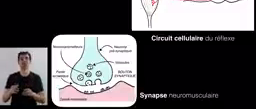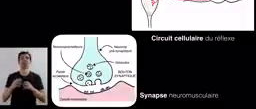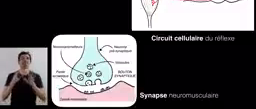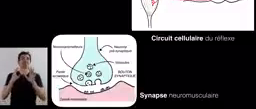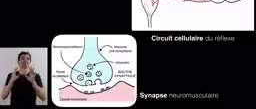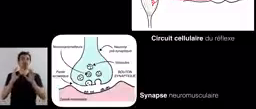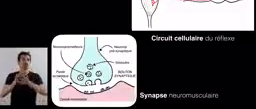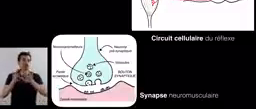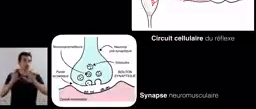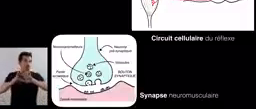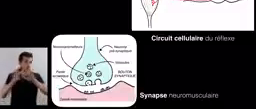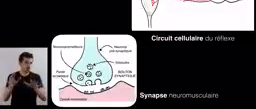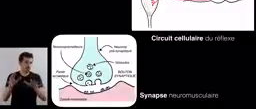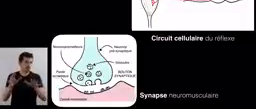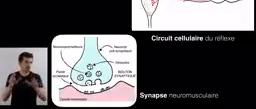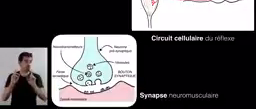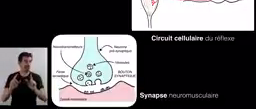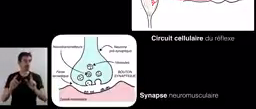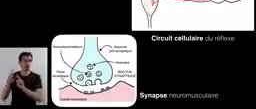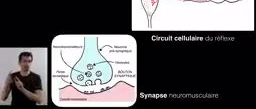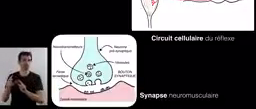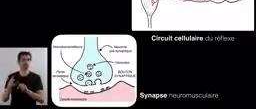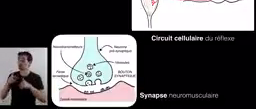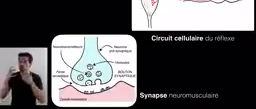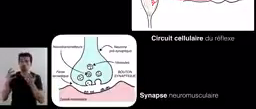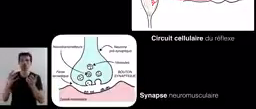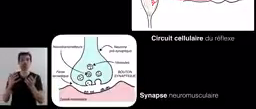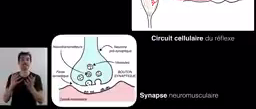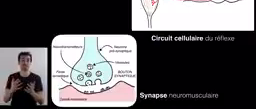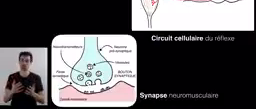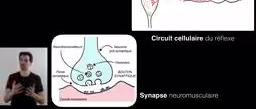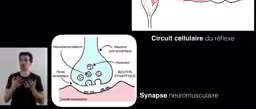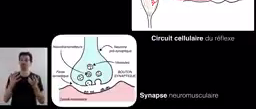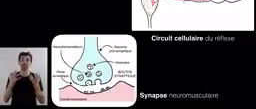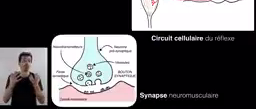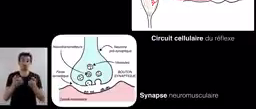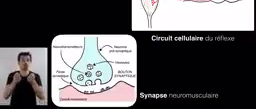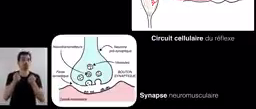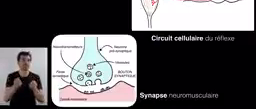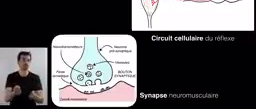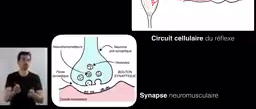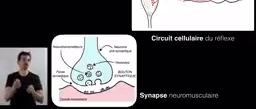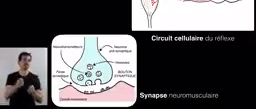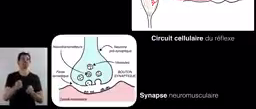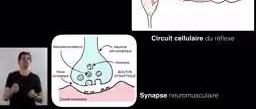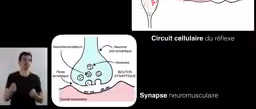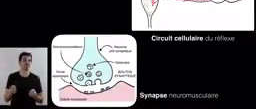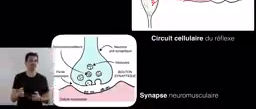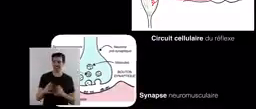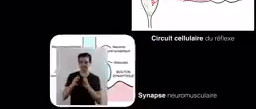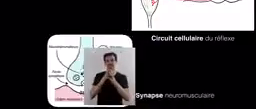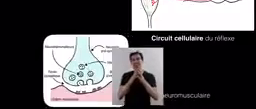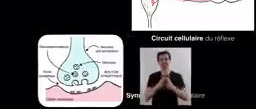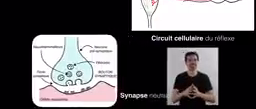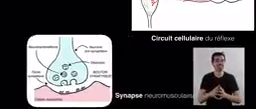Maintenant, nous avons tous les acteurs. Regardons comment ça fonctionne. Comment se déclenche finalement la fameuse contraction de la cellule